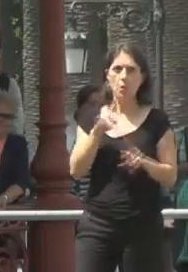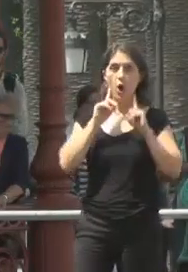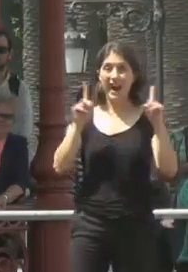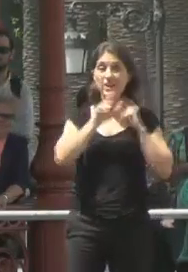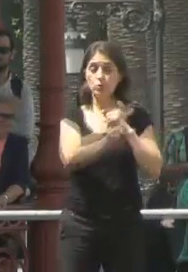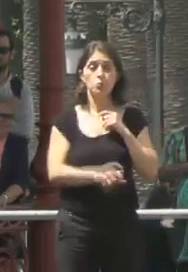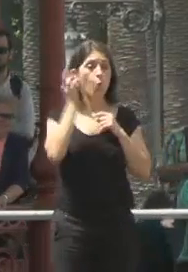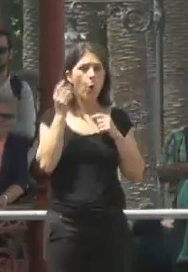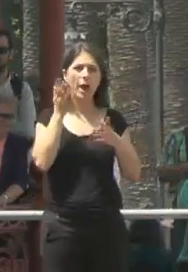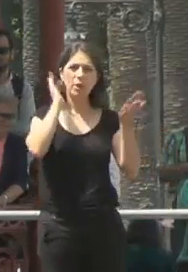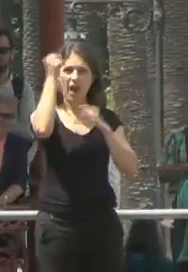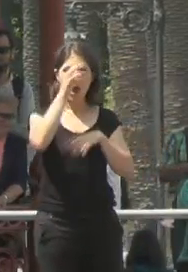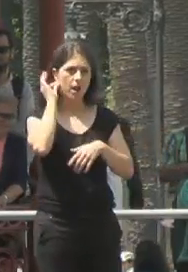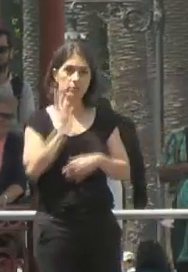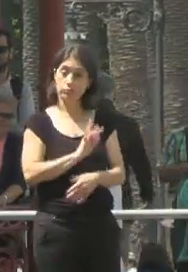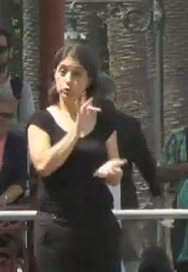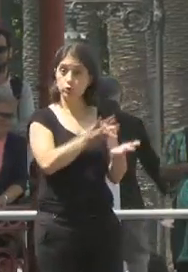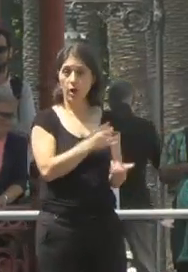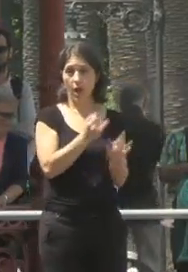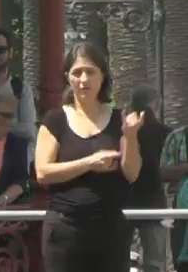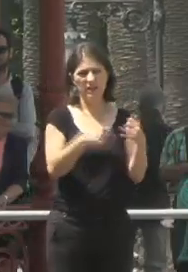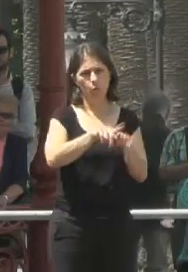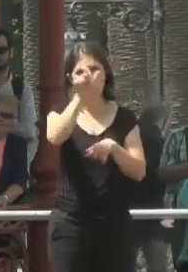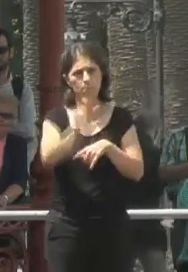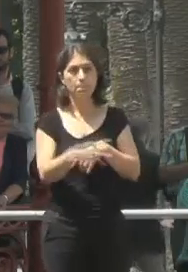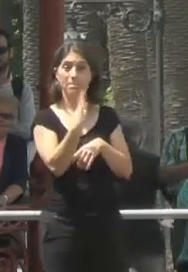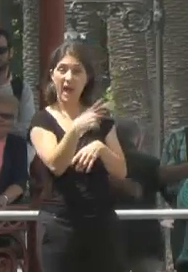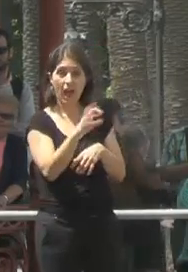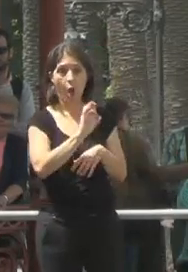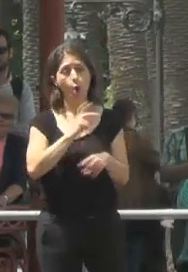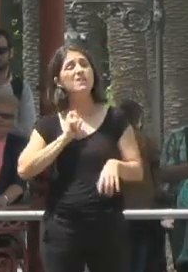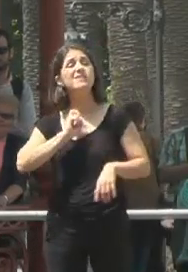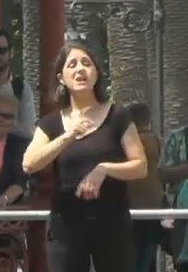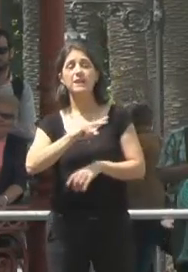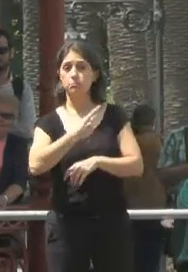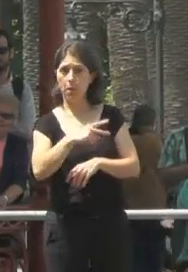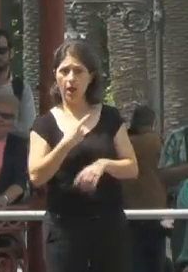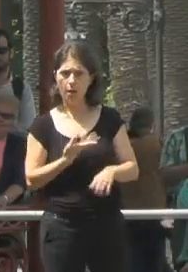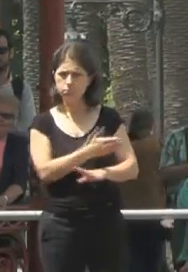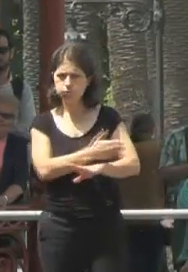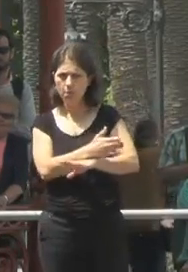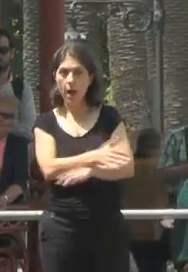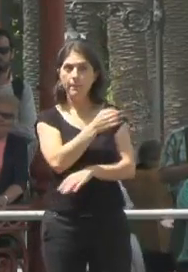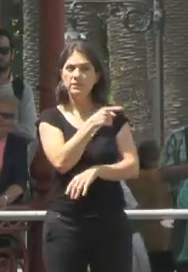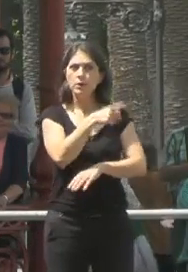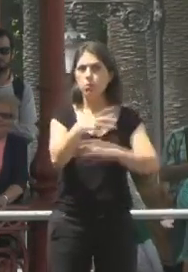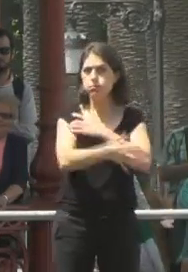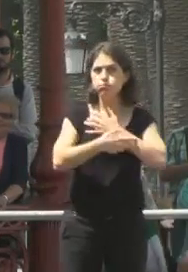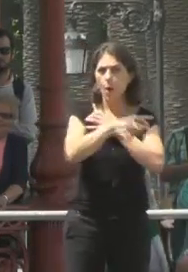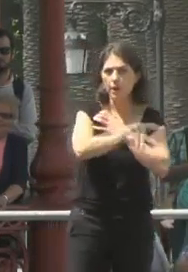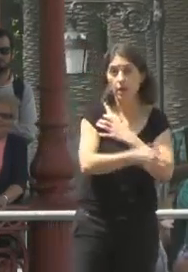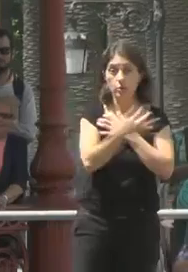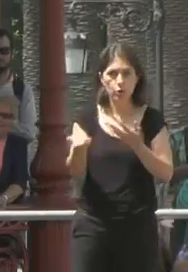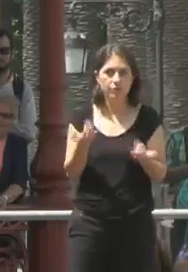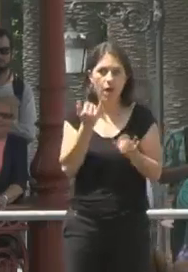de violencia de género, es decir, era agredida por su pareja o expareja, y además era pobre y por tanto podía tener